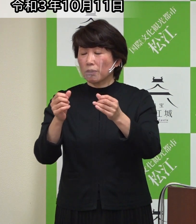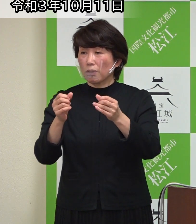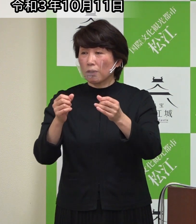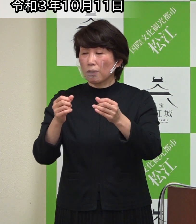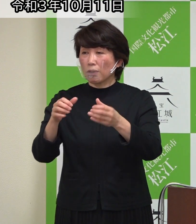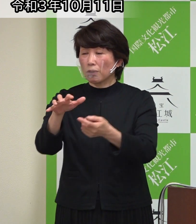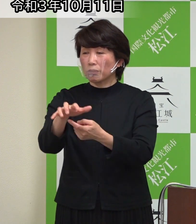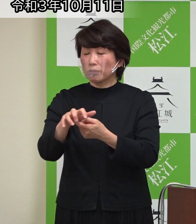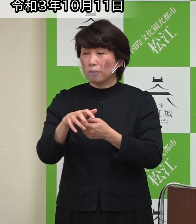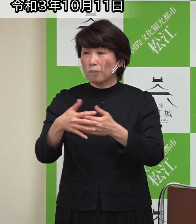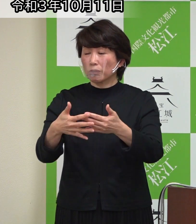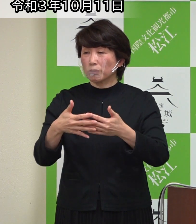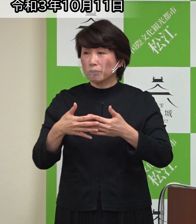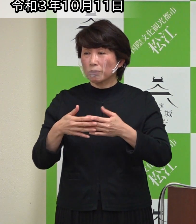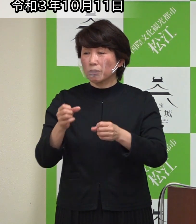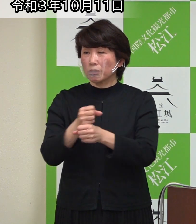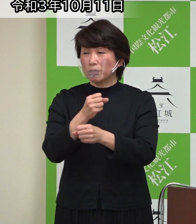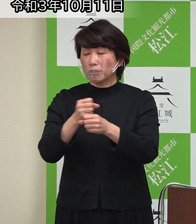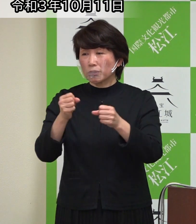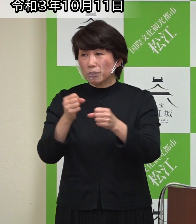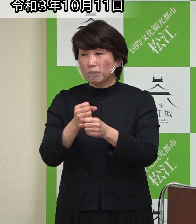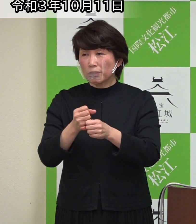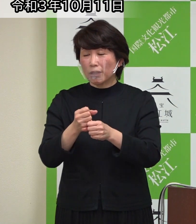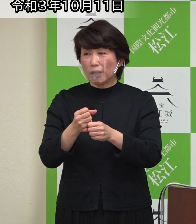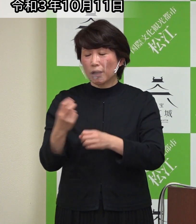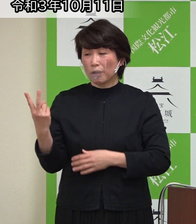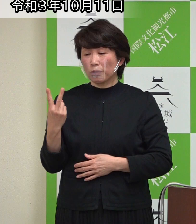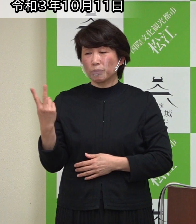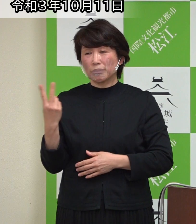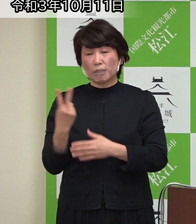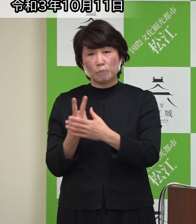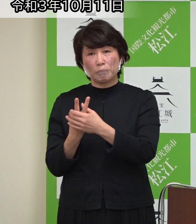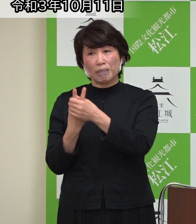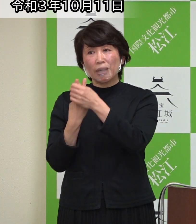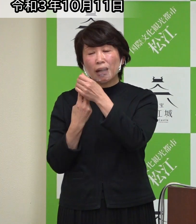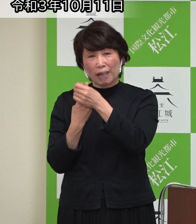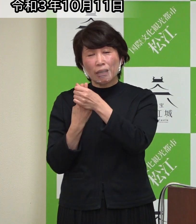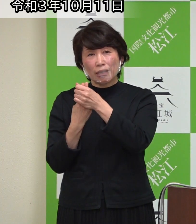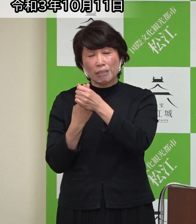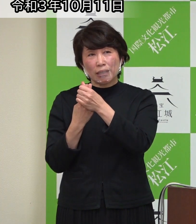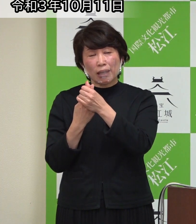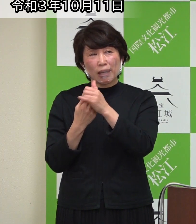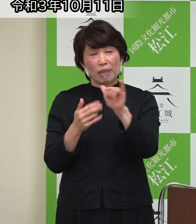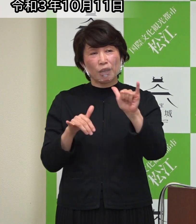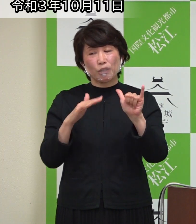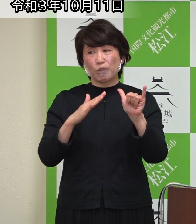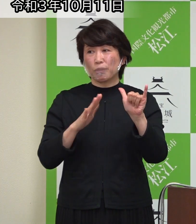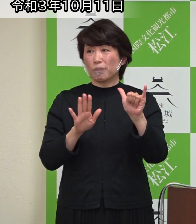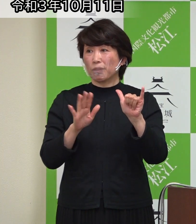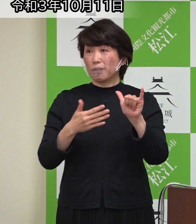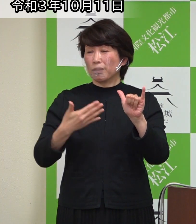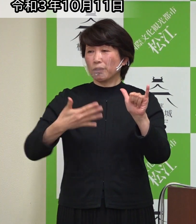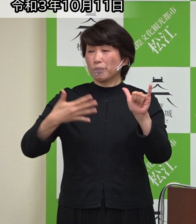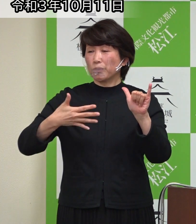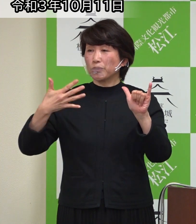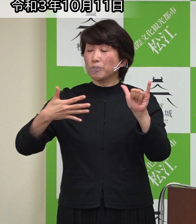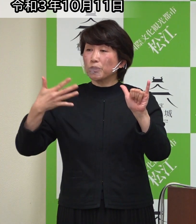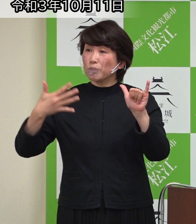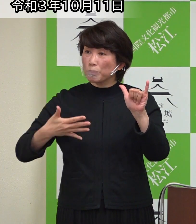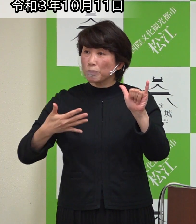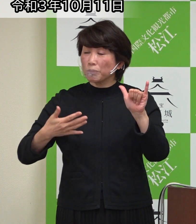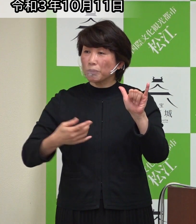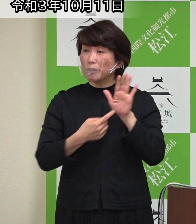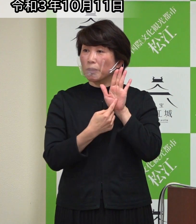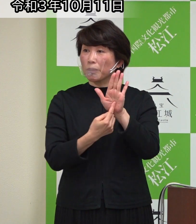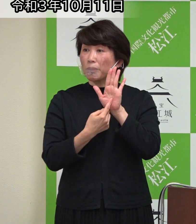っつきにくいような人たちが2人組で YouTuber やってて、登録者が多分数万人くらい多分いると思うんですけれども、そういうのがあったりとか、あとジ